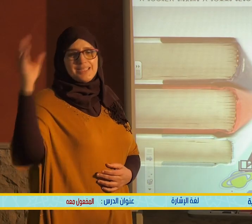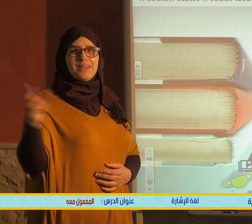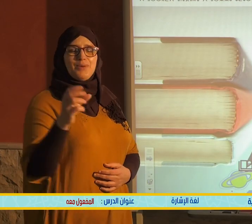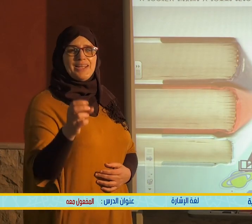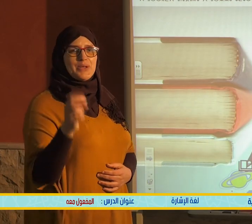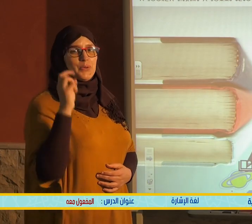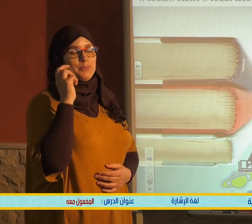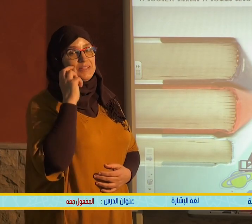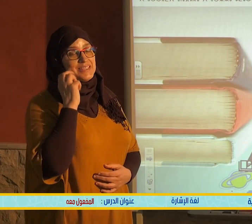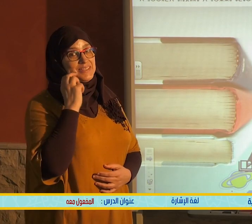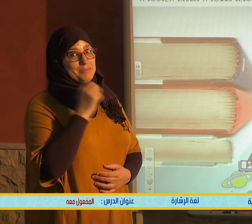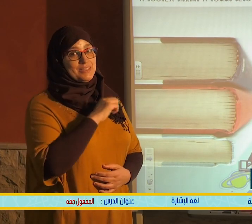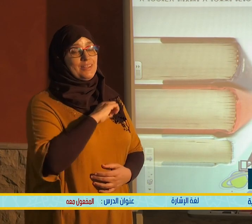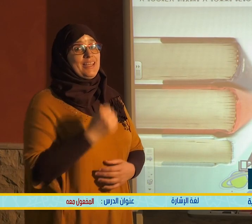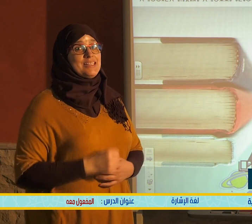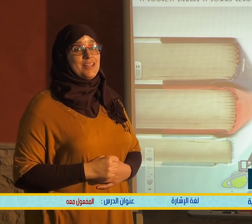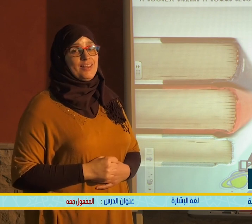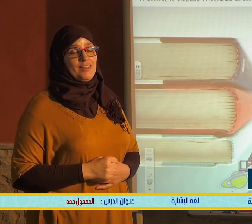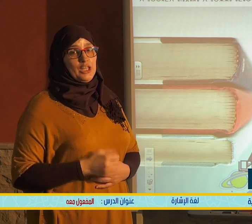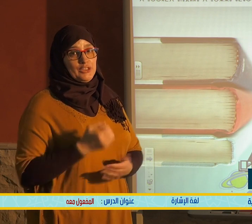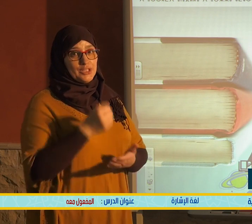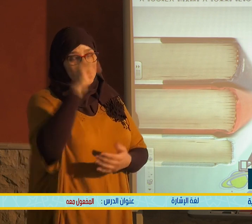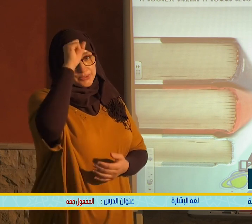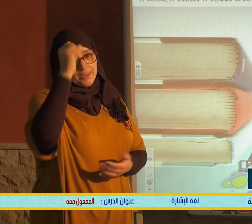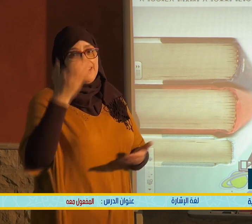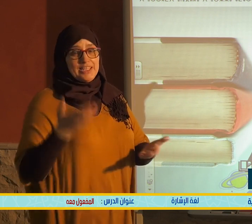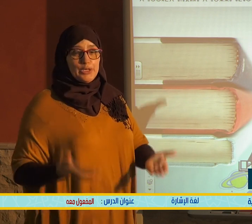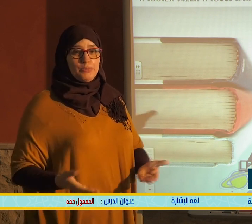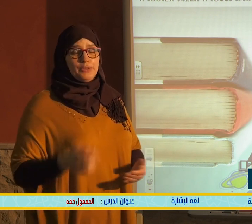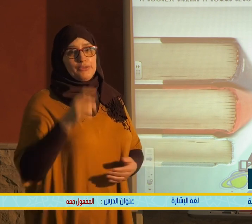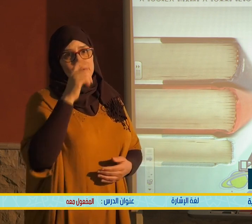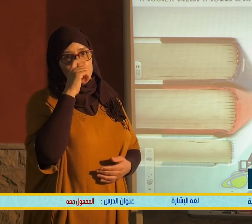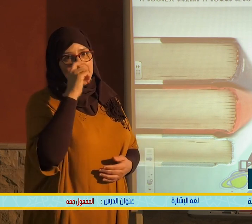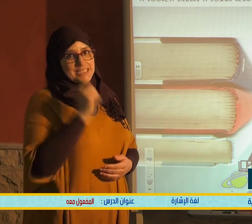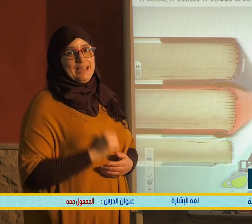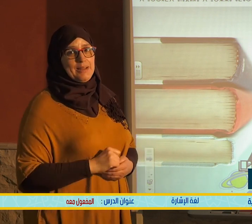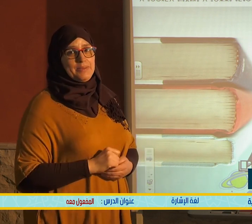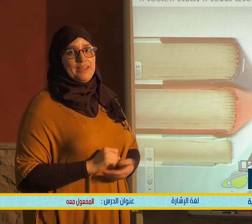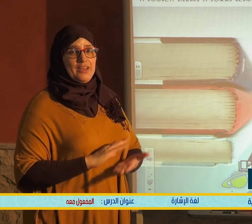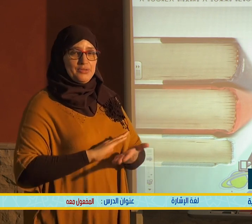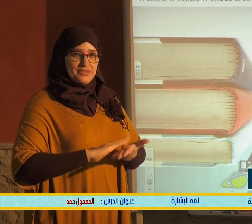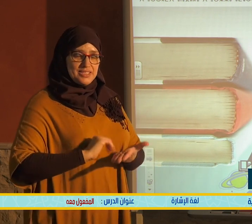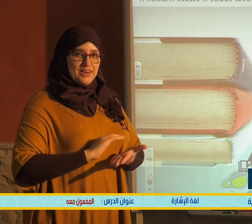السلام عليكم تلاميذي الأعزاء. درسنا اليوم في اللغة العربية في